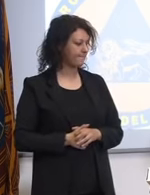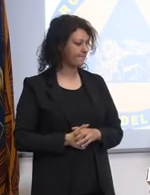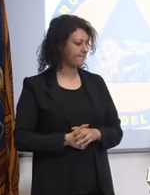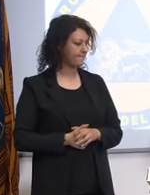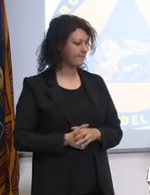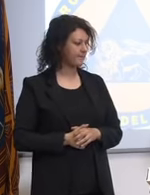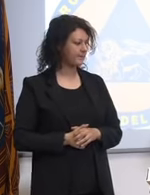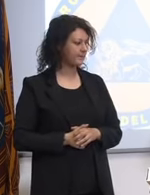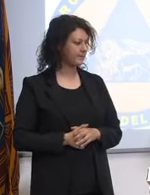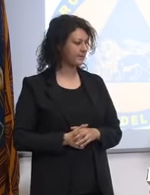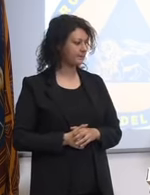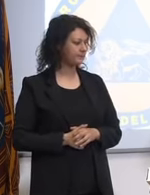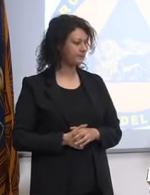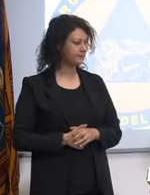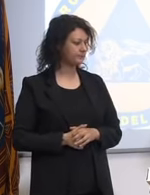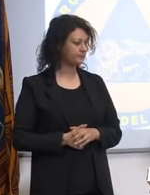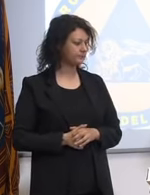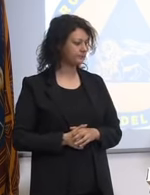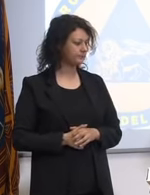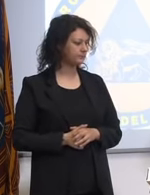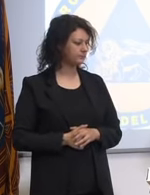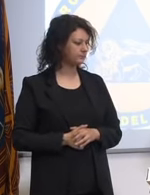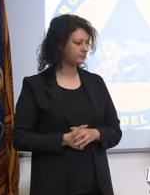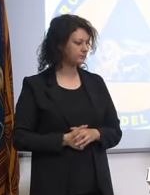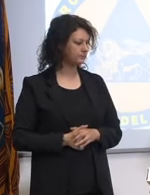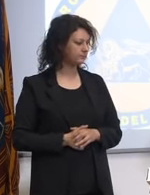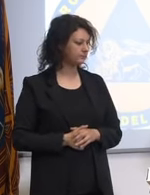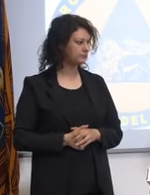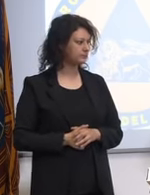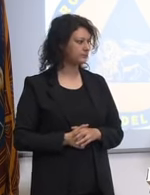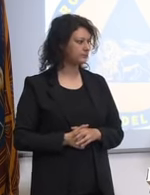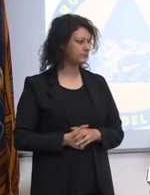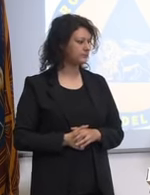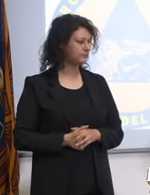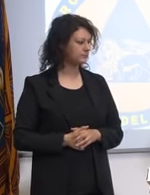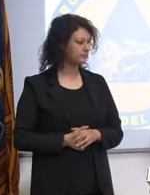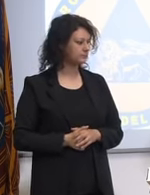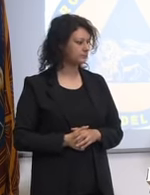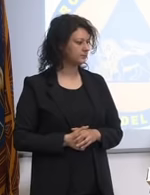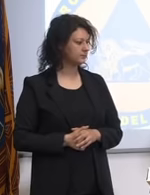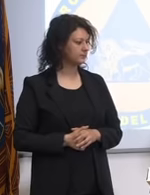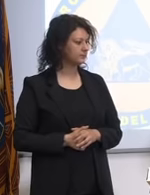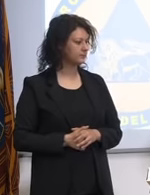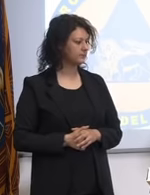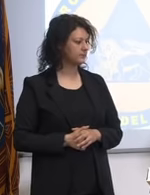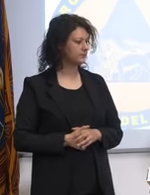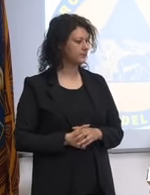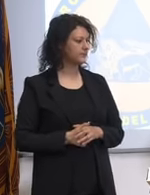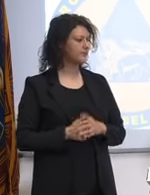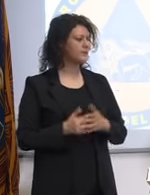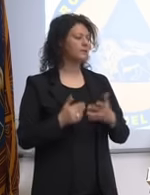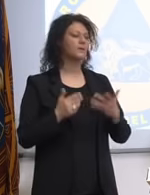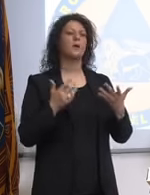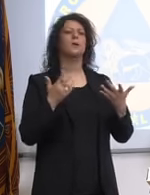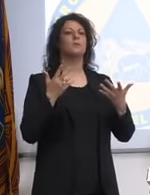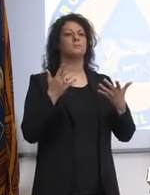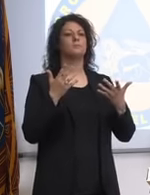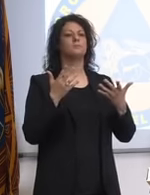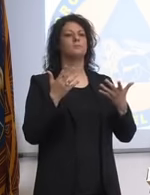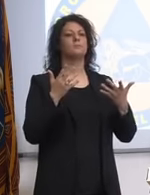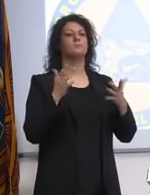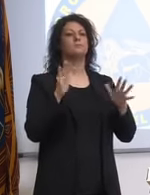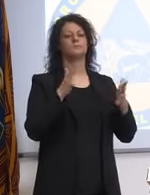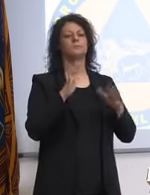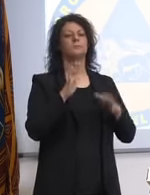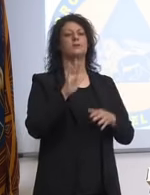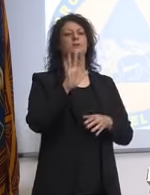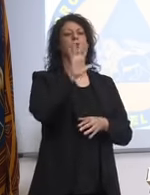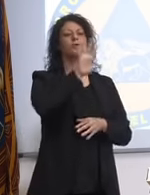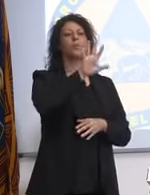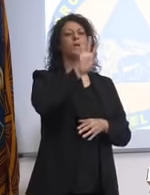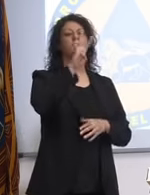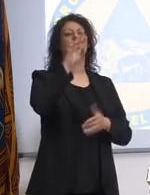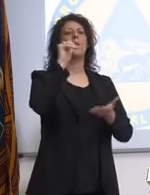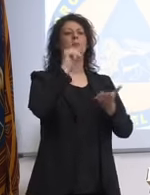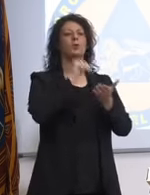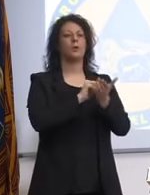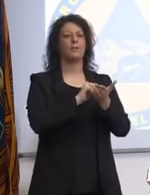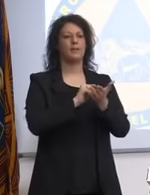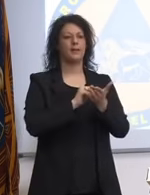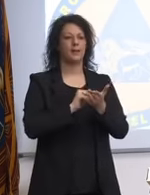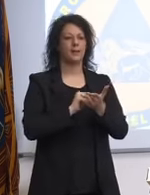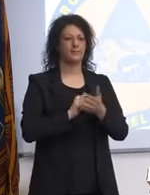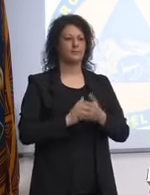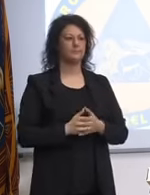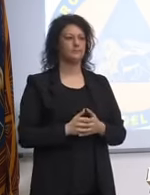operatori e complessivamente... Vabbè, se è il dato che vi ho dato io, tranquilli, sui 54.000 sono.